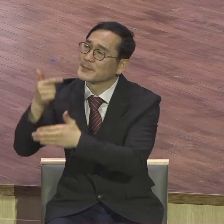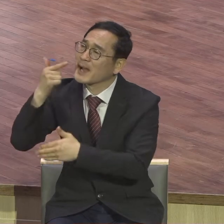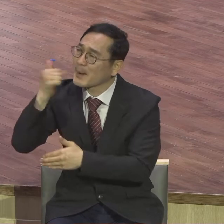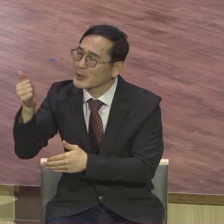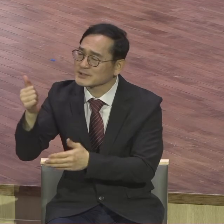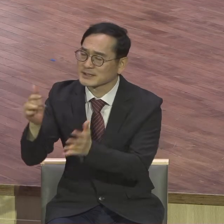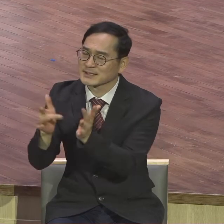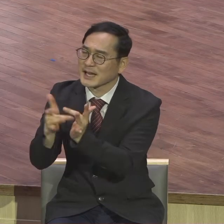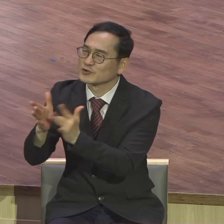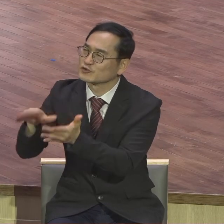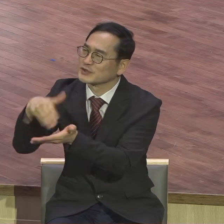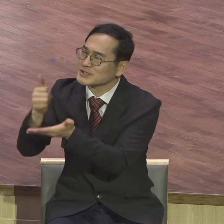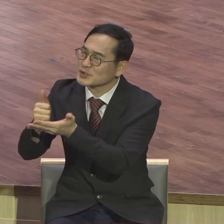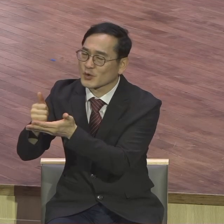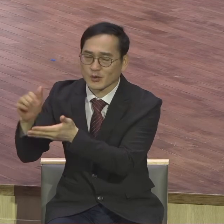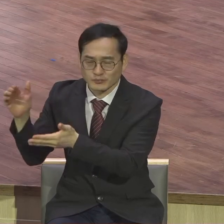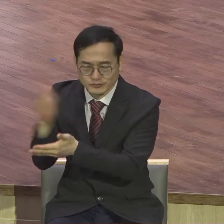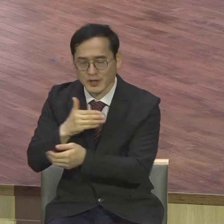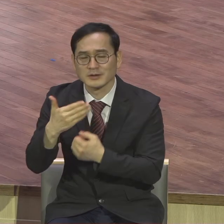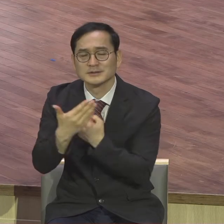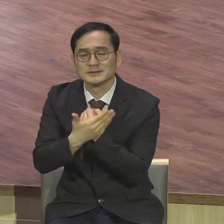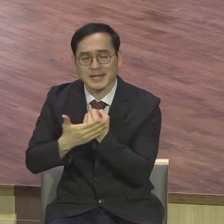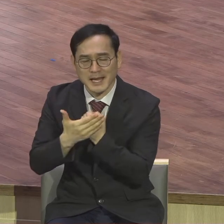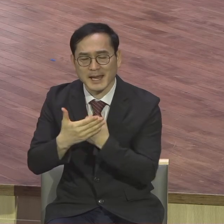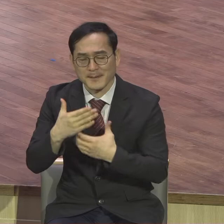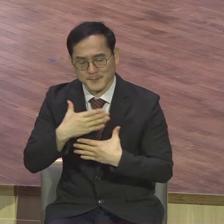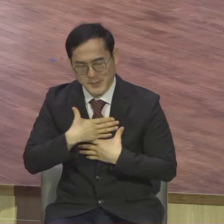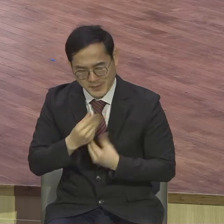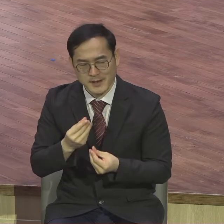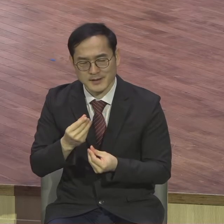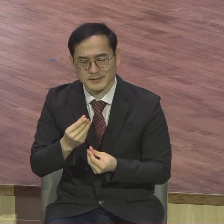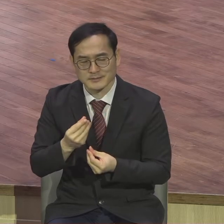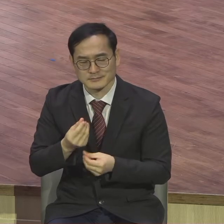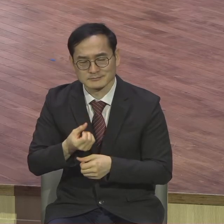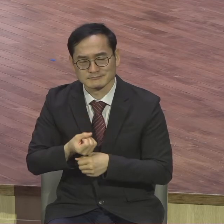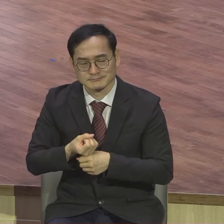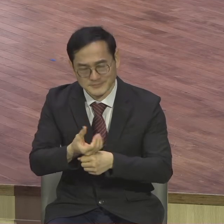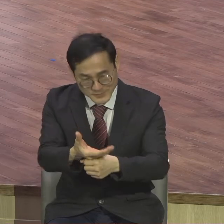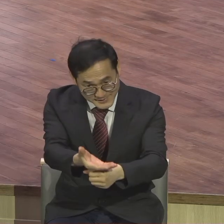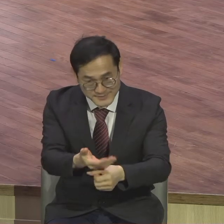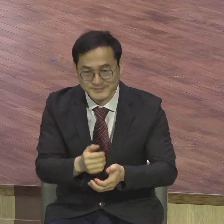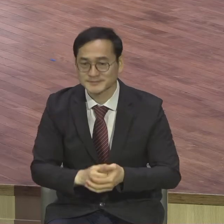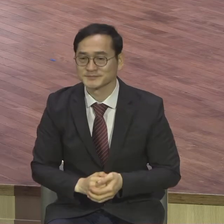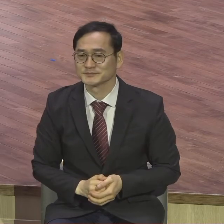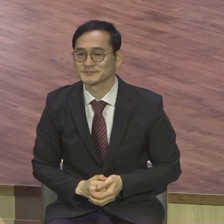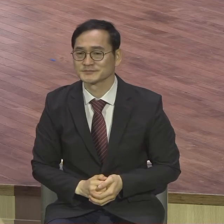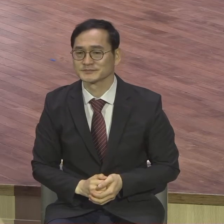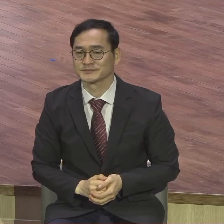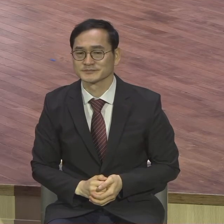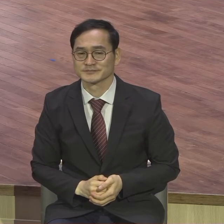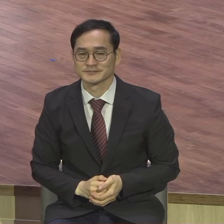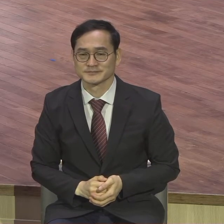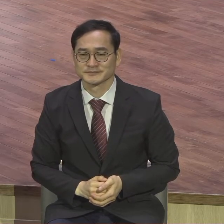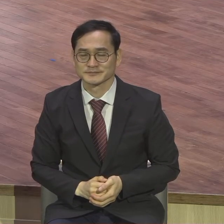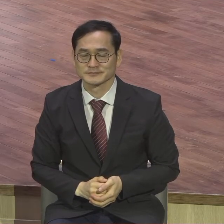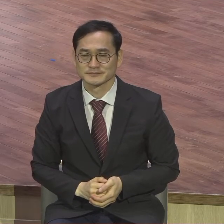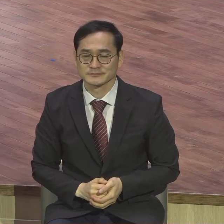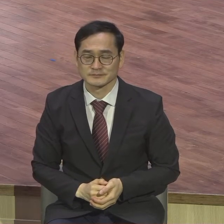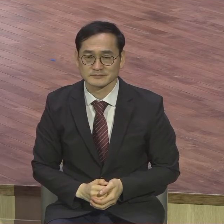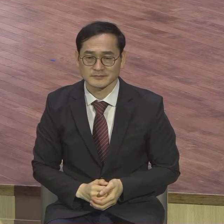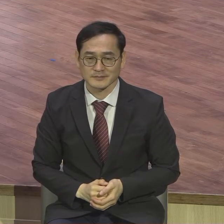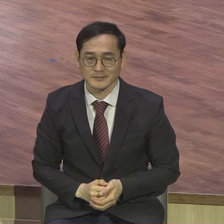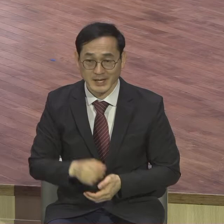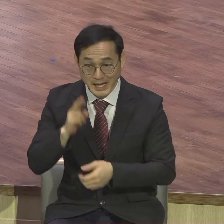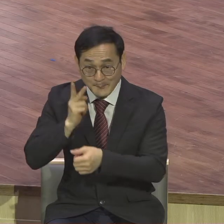예수 그리스도로부터 은혜와 평강이 있기를 원하노라. 자, 바울이 먼저